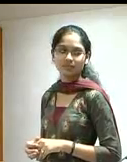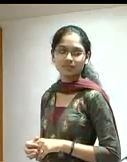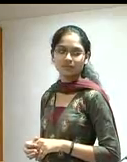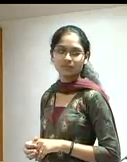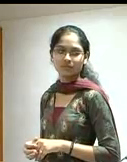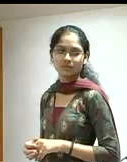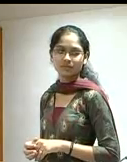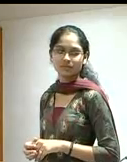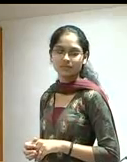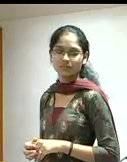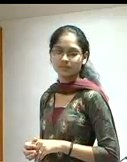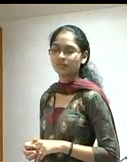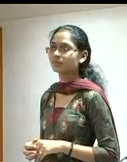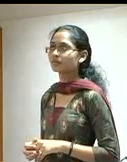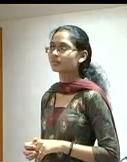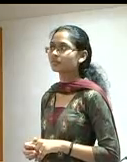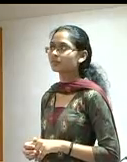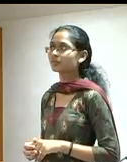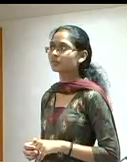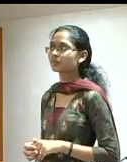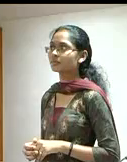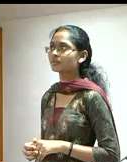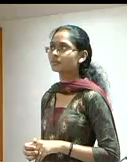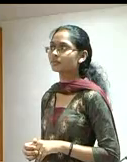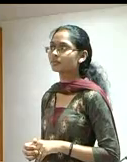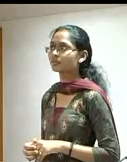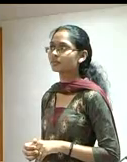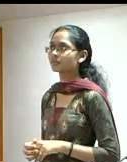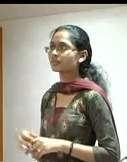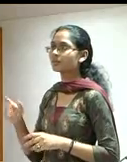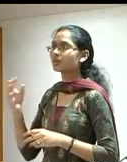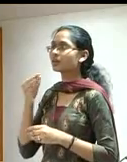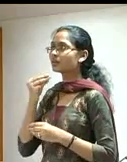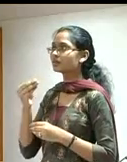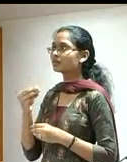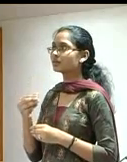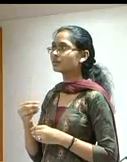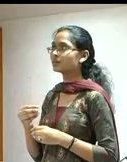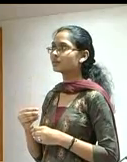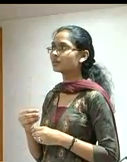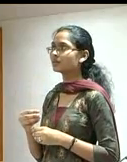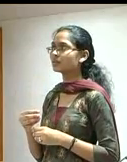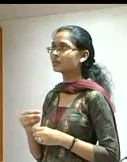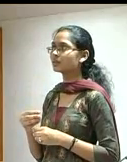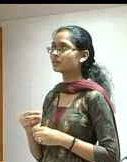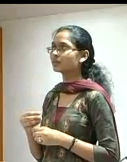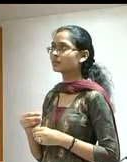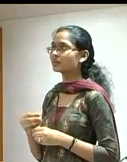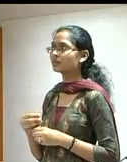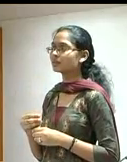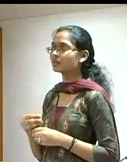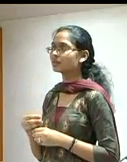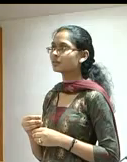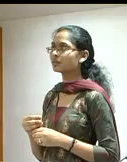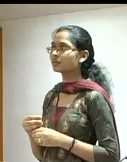Can I request you just to hang on to your question for just another? Sir, I request you, sir, please, अगर आप अंग्रेजी में आप ट्रांसलेट